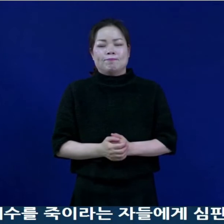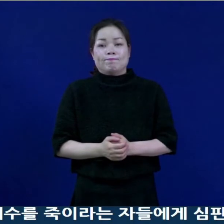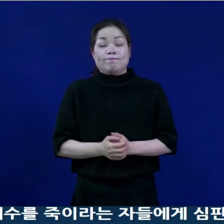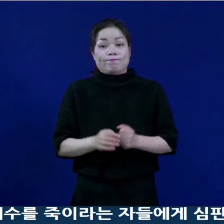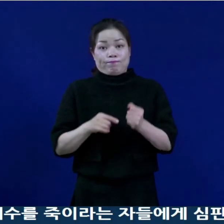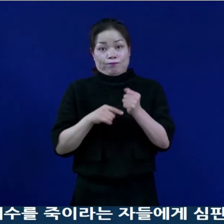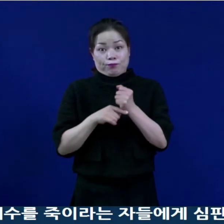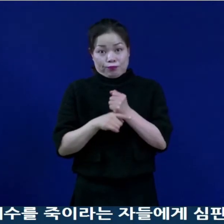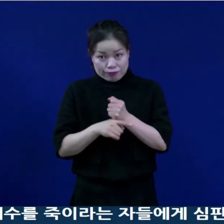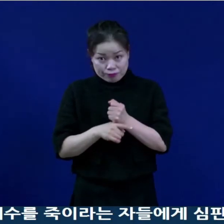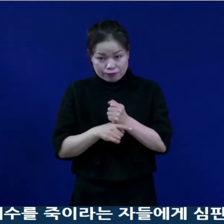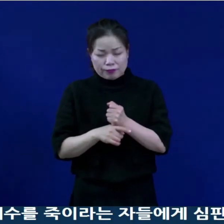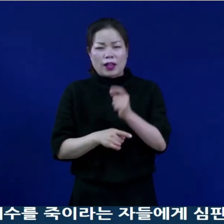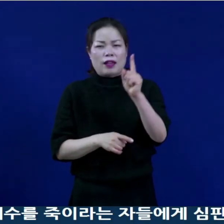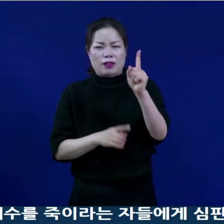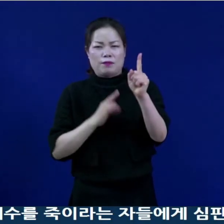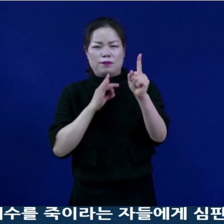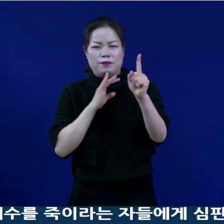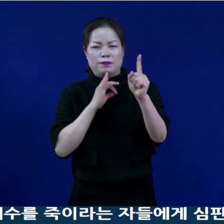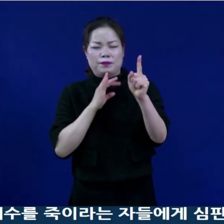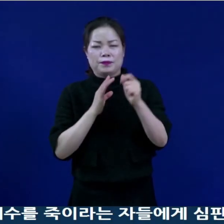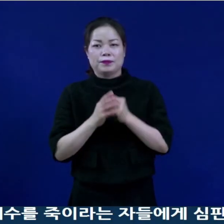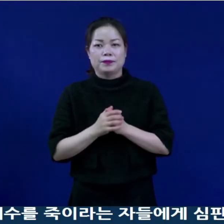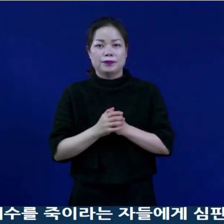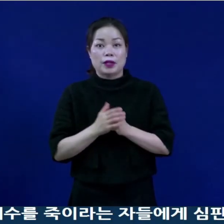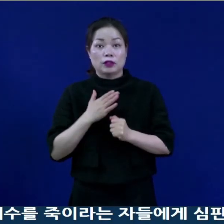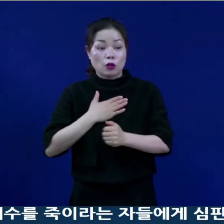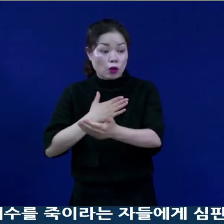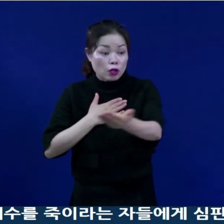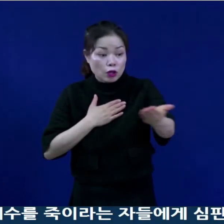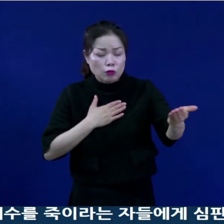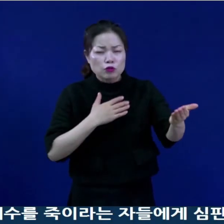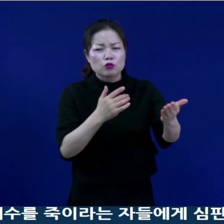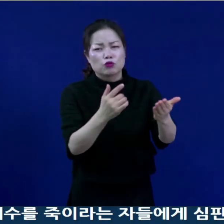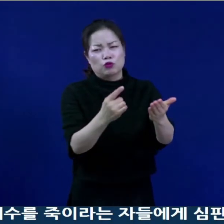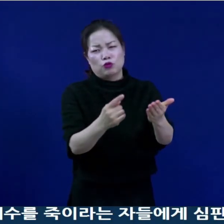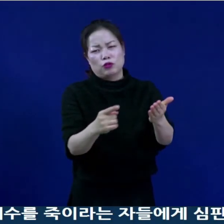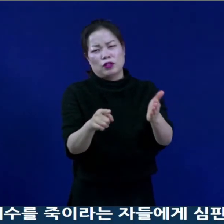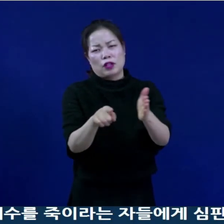그 이유는 단 한 가지입니다. 저와 여러분들을